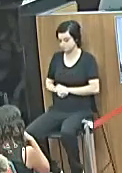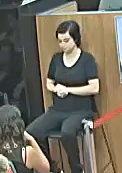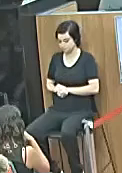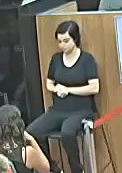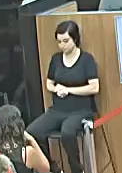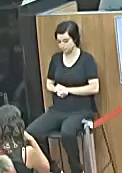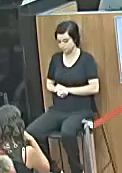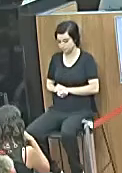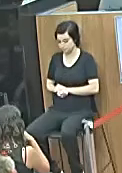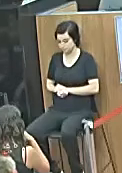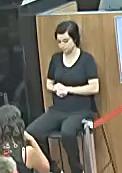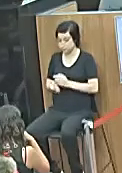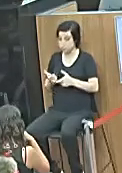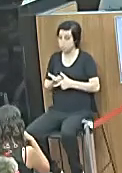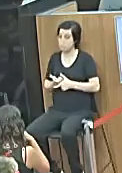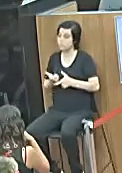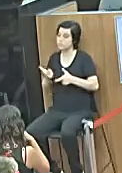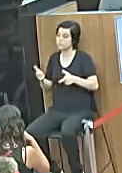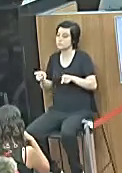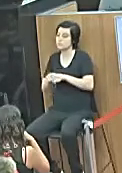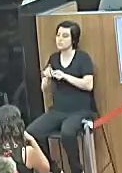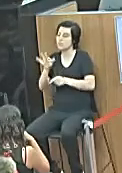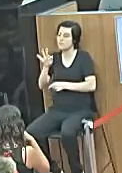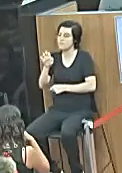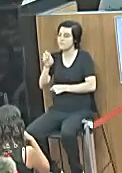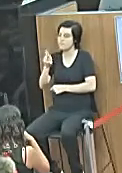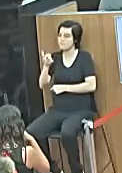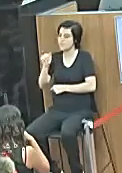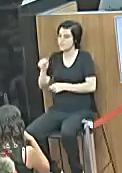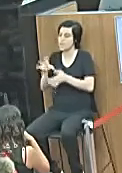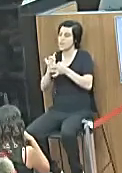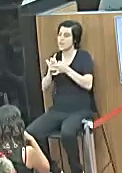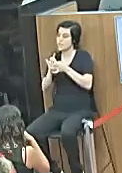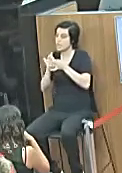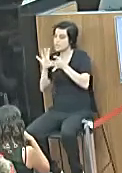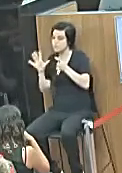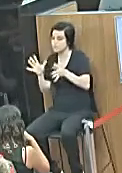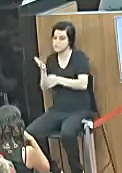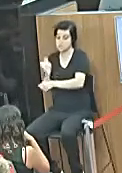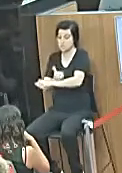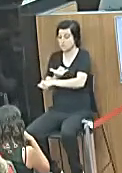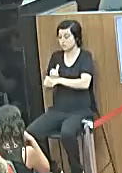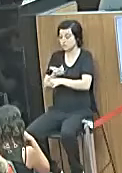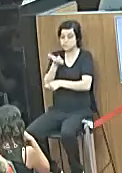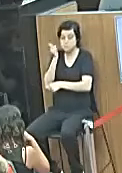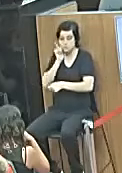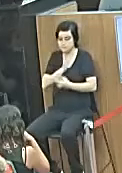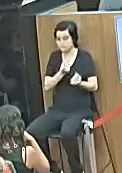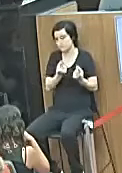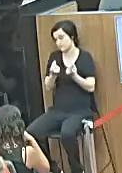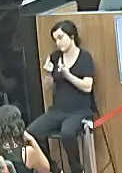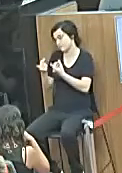fomentar a realização de feiras livres como estratégia de comercialização da produção